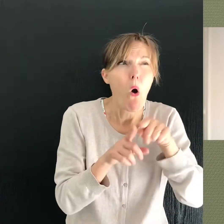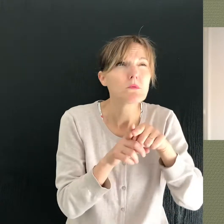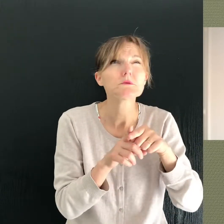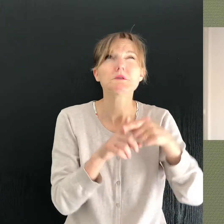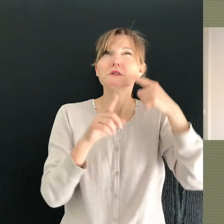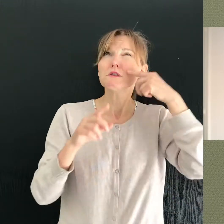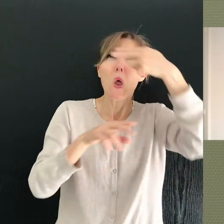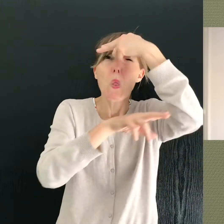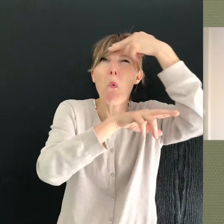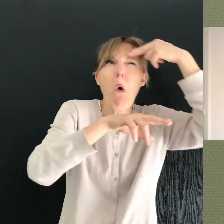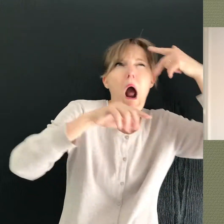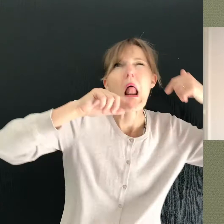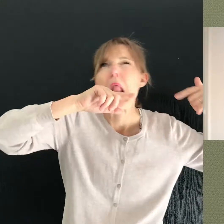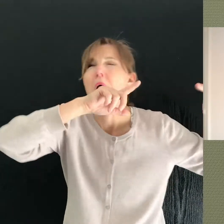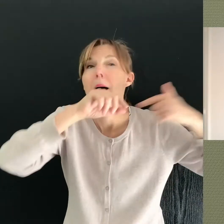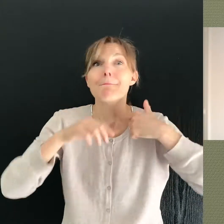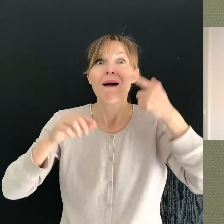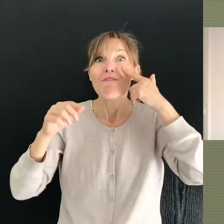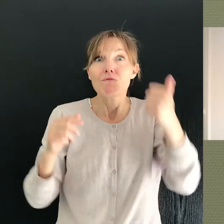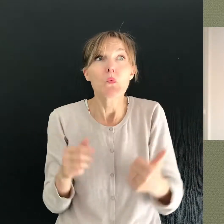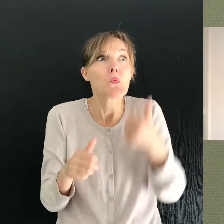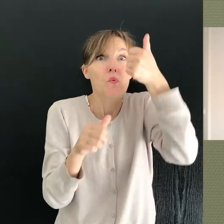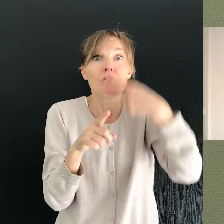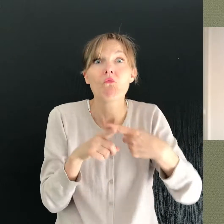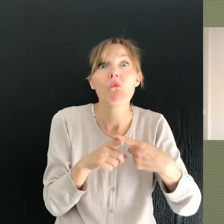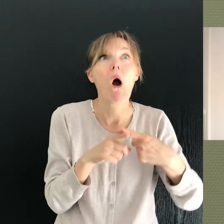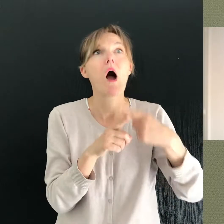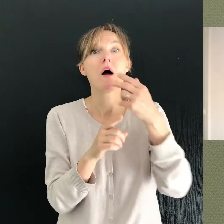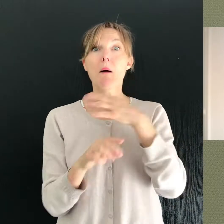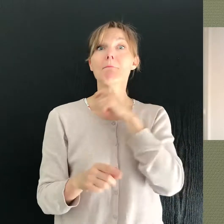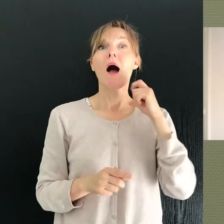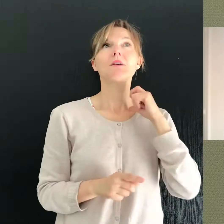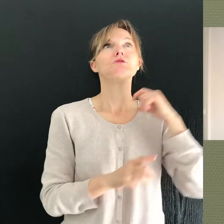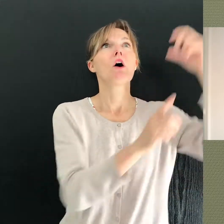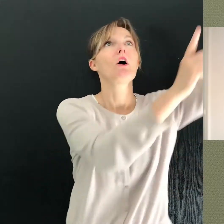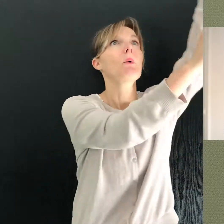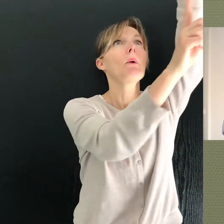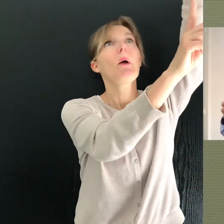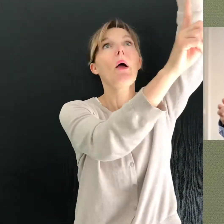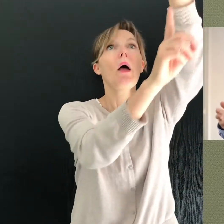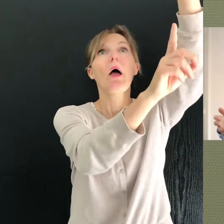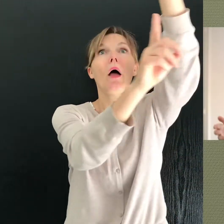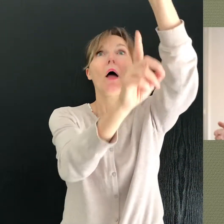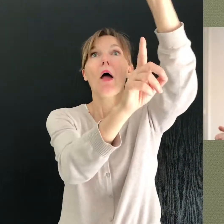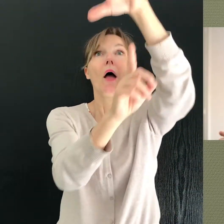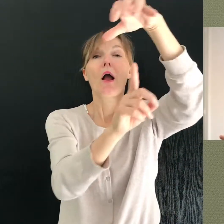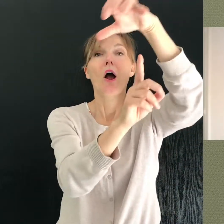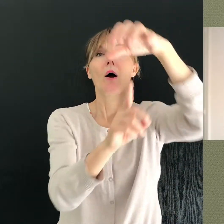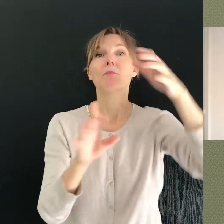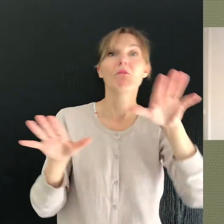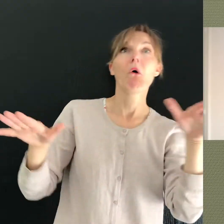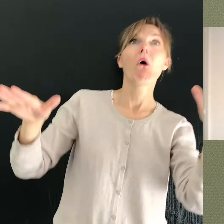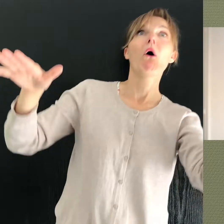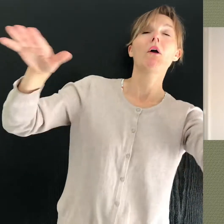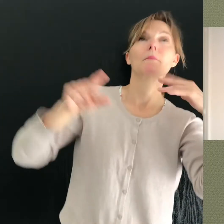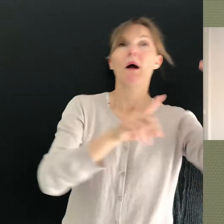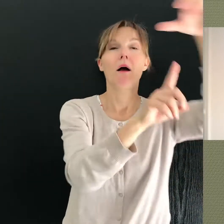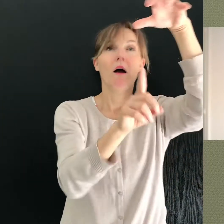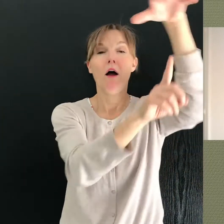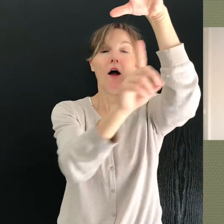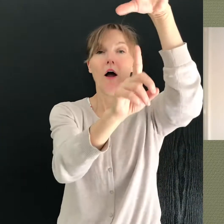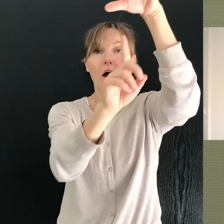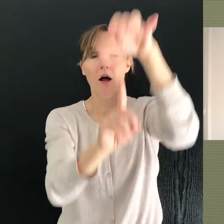un prédicateur arriver suspendu dans l'air comme s'il volait et arriver par miracle sur la scène de son